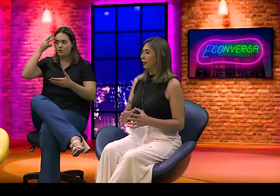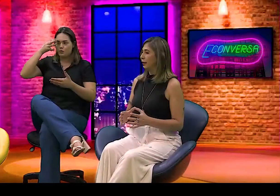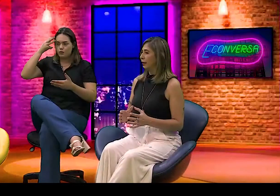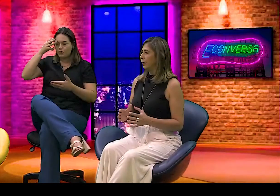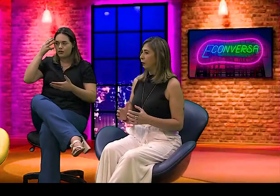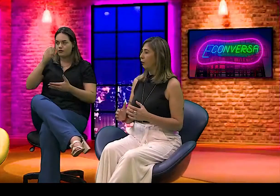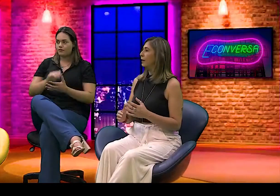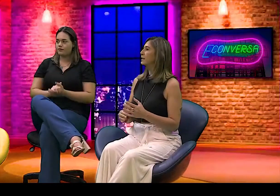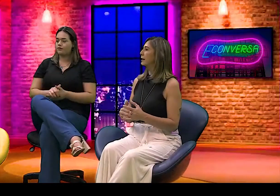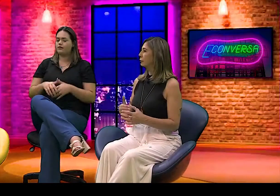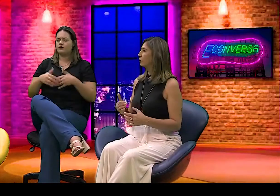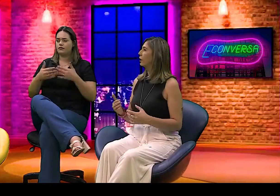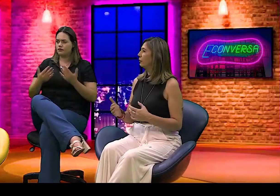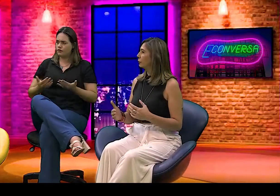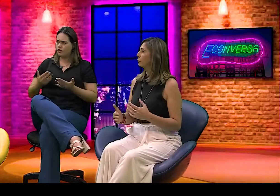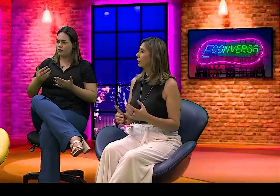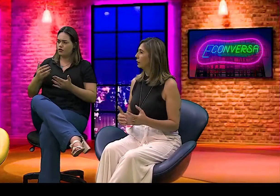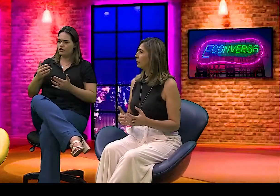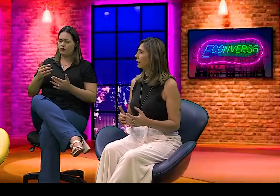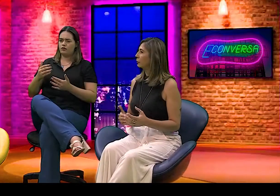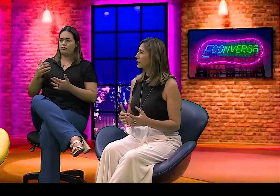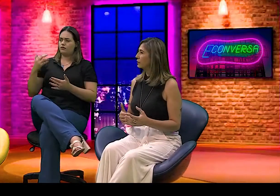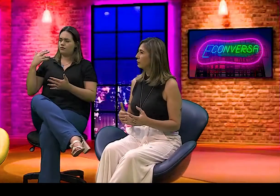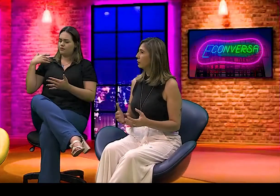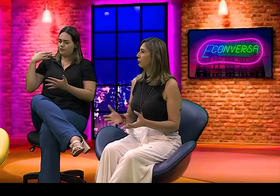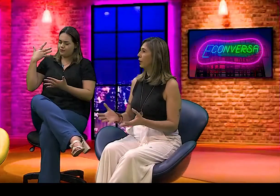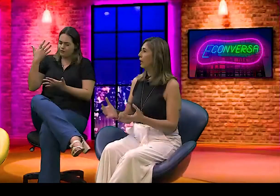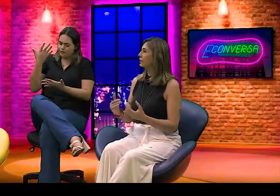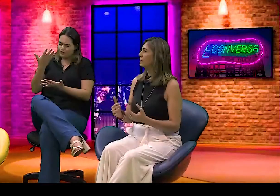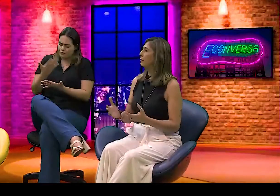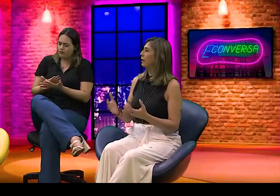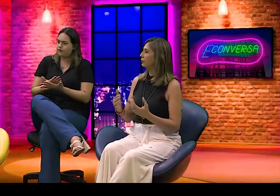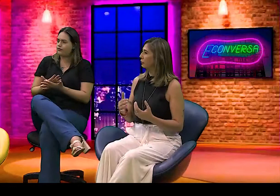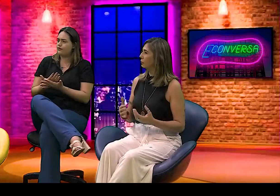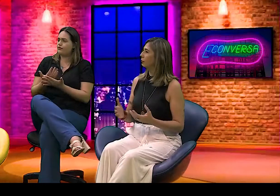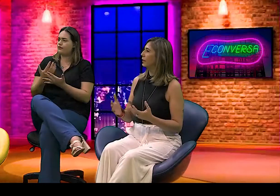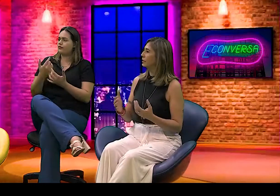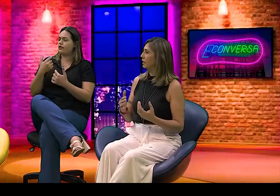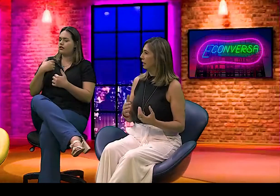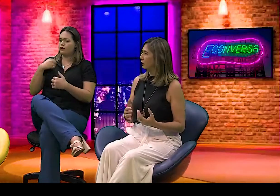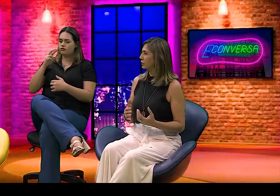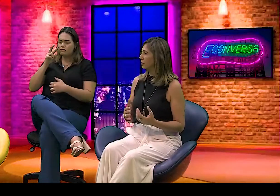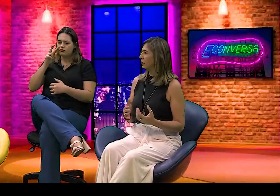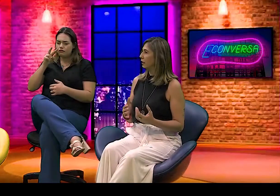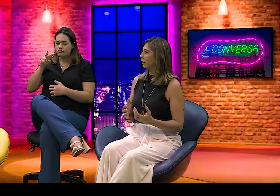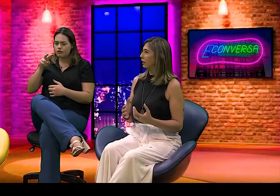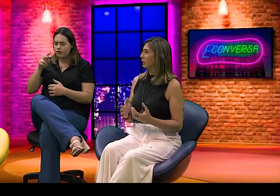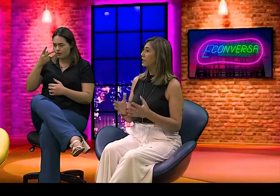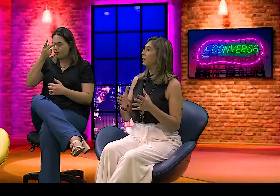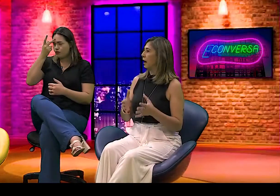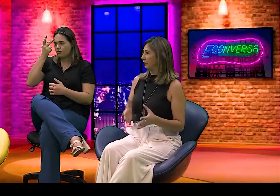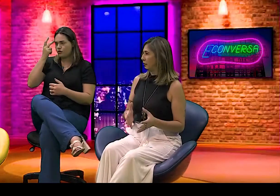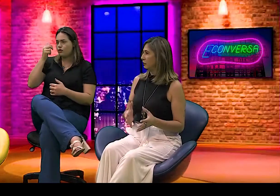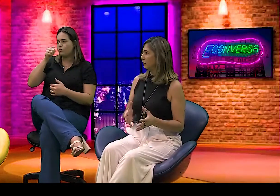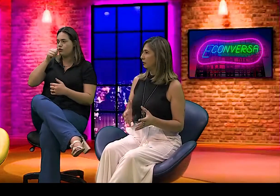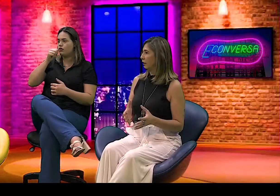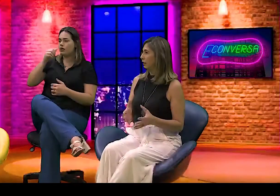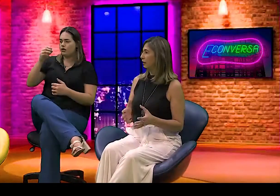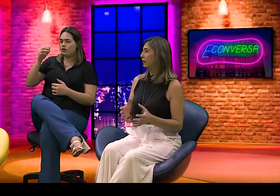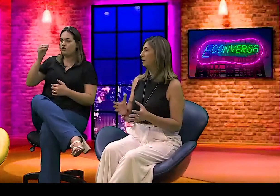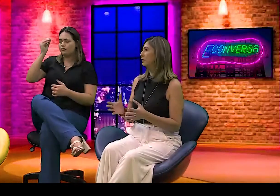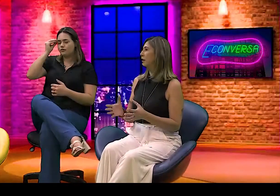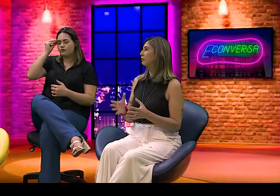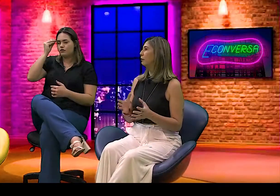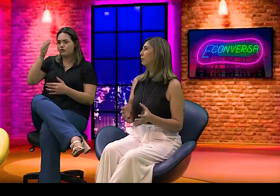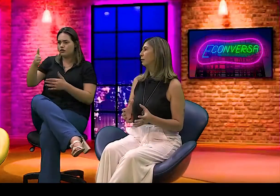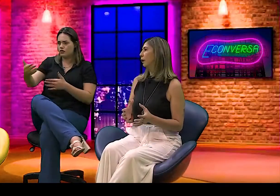Então, com o passar do tempo, né, na minha atuação, eu fui recebendo pacientes psiquiátricos, né,